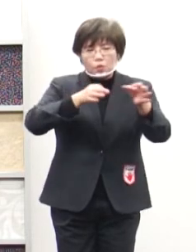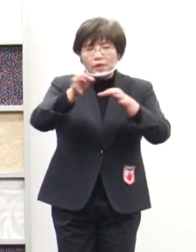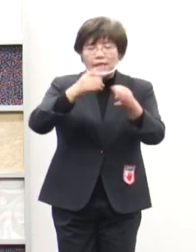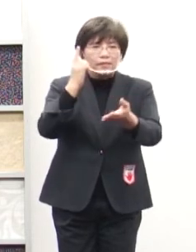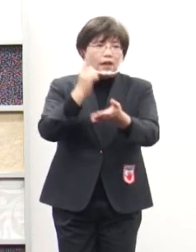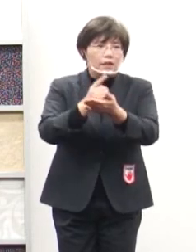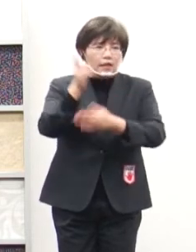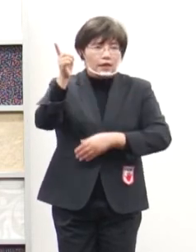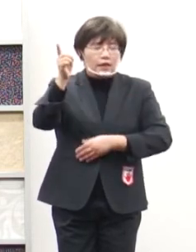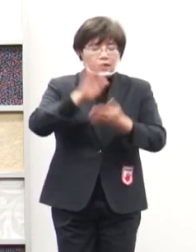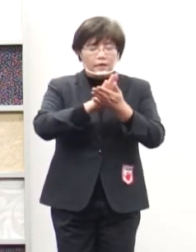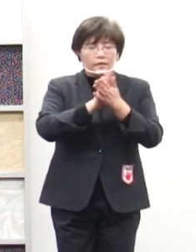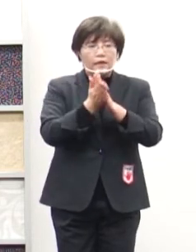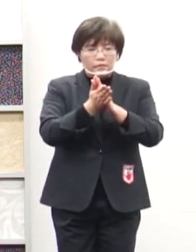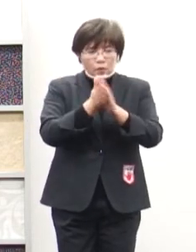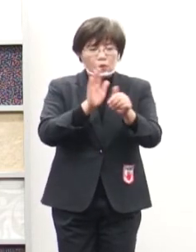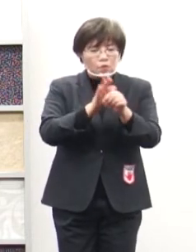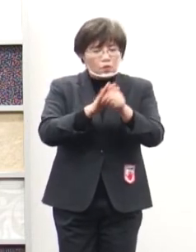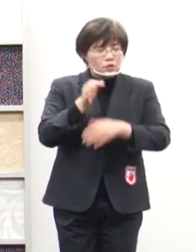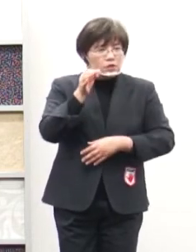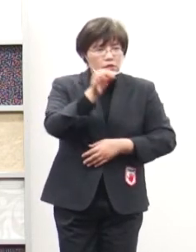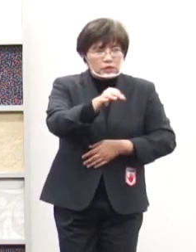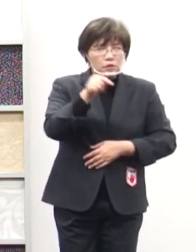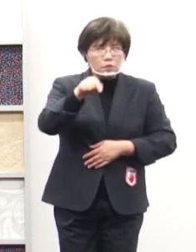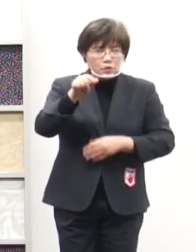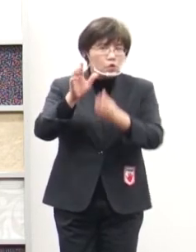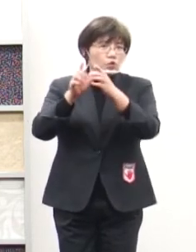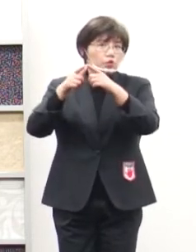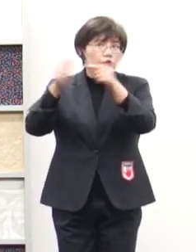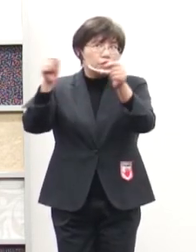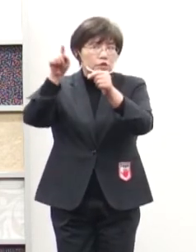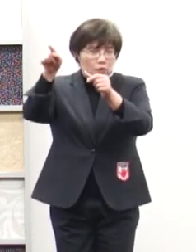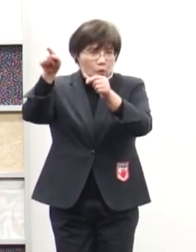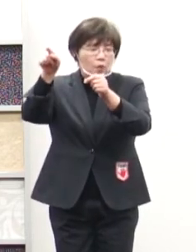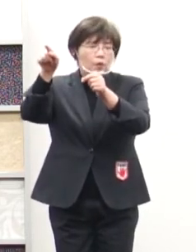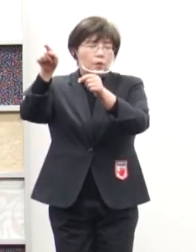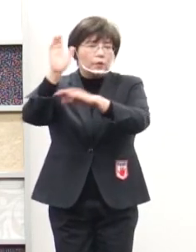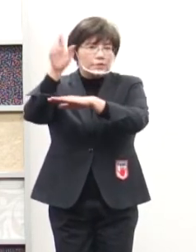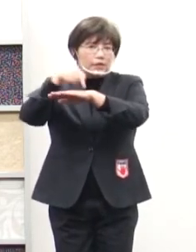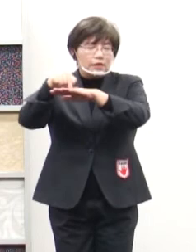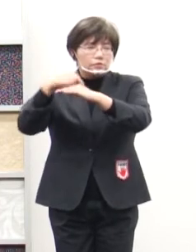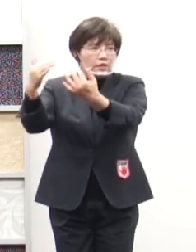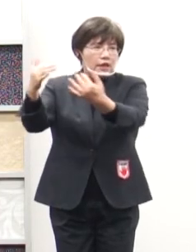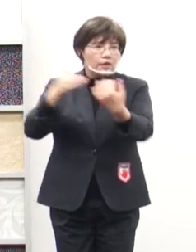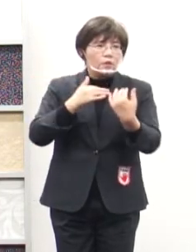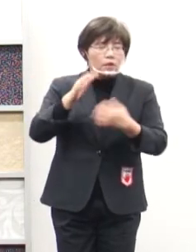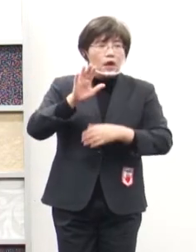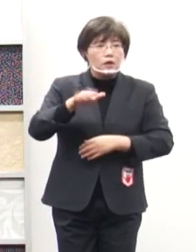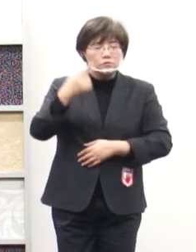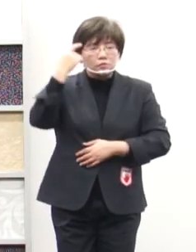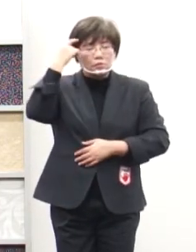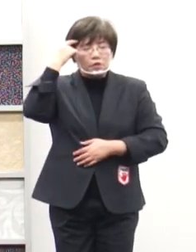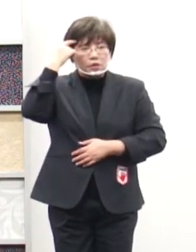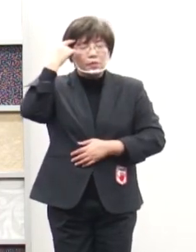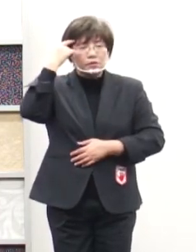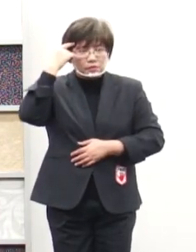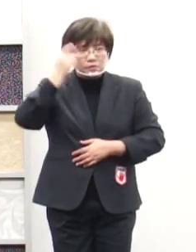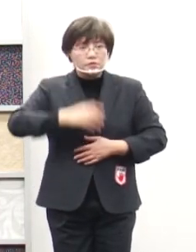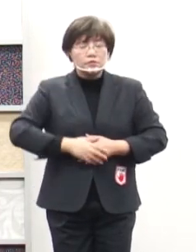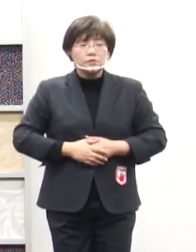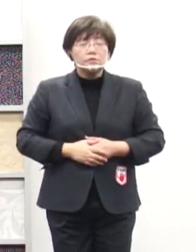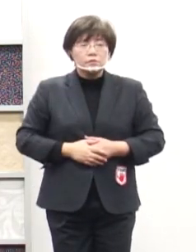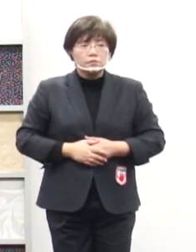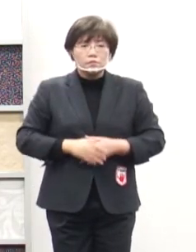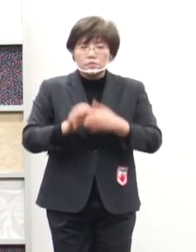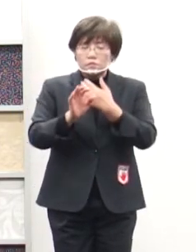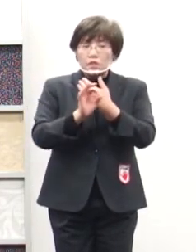行うその協力金 の施策にもすごく影響していると思いますけれども、この間ですね、